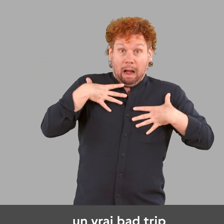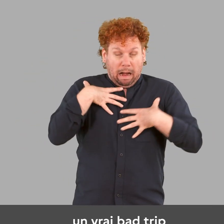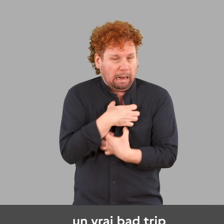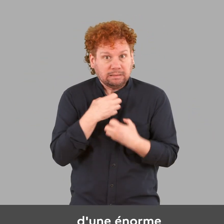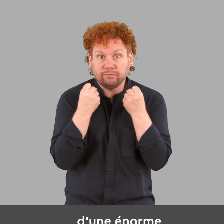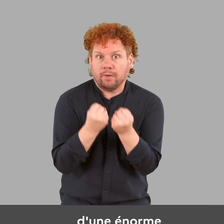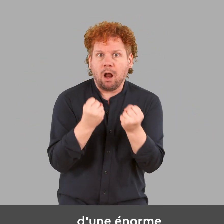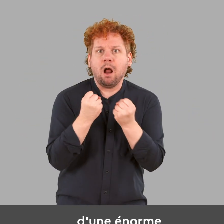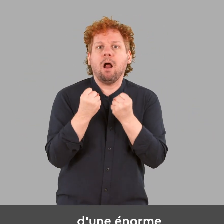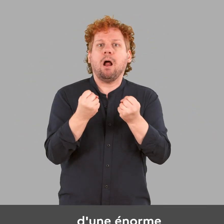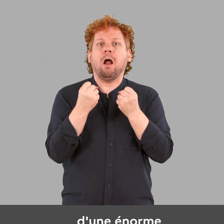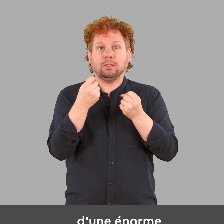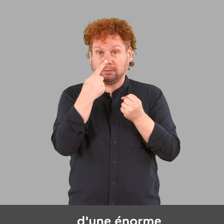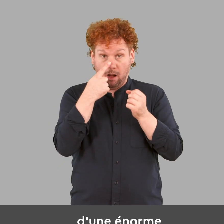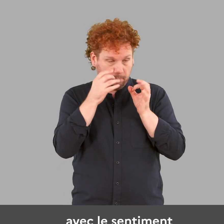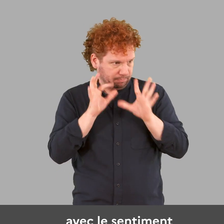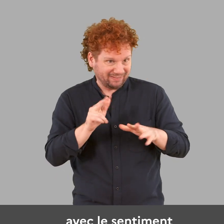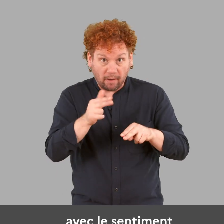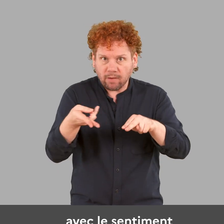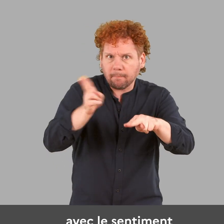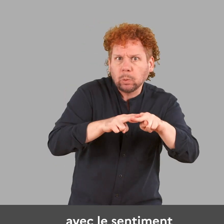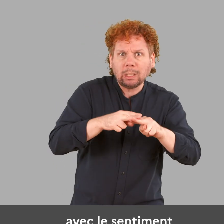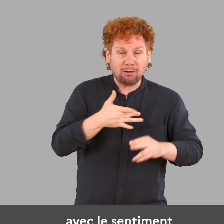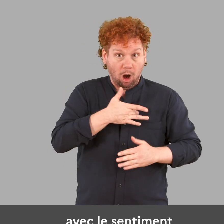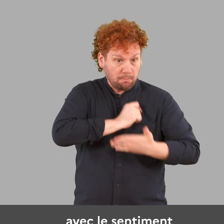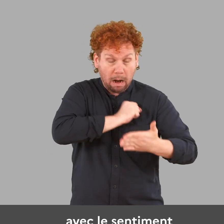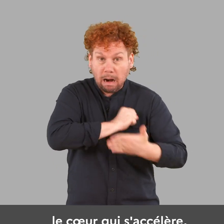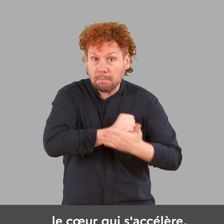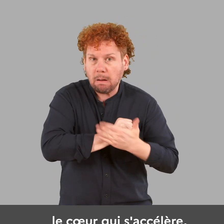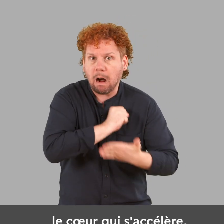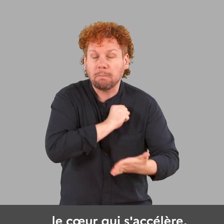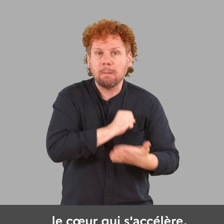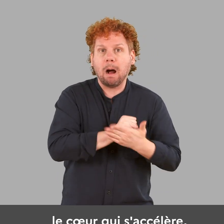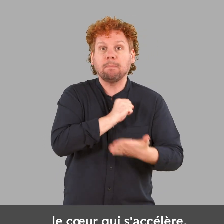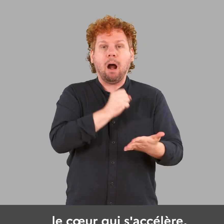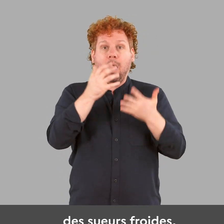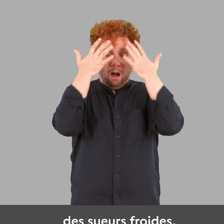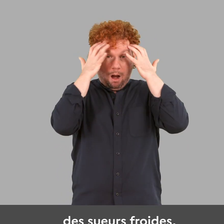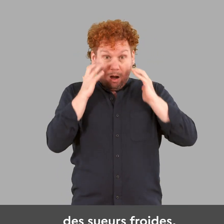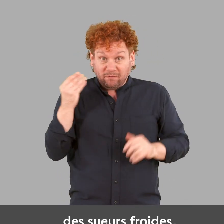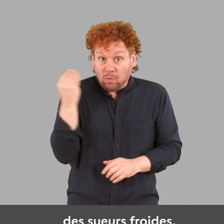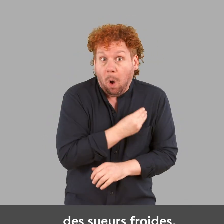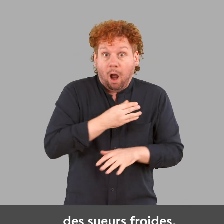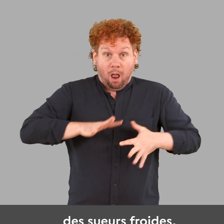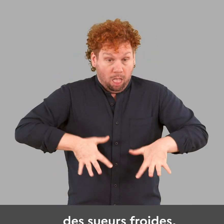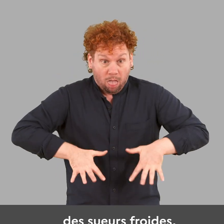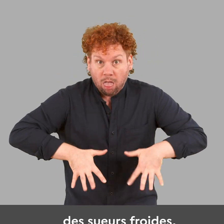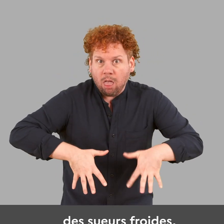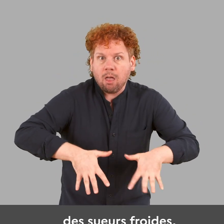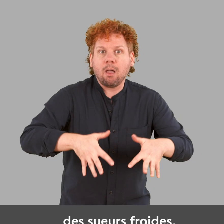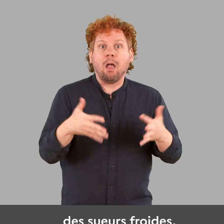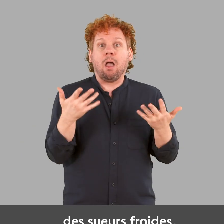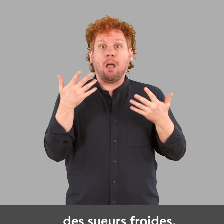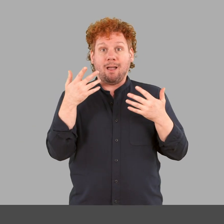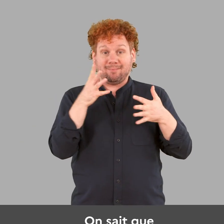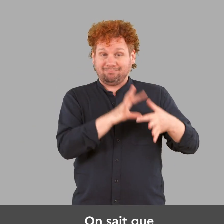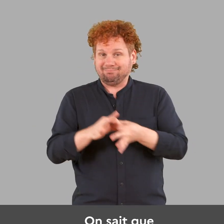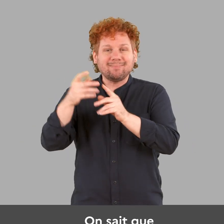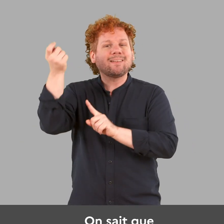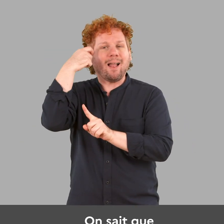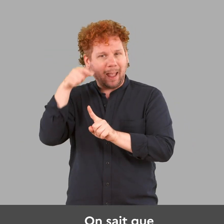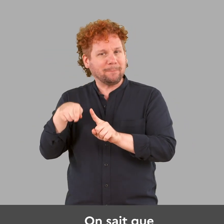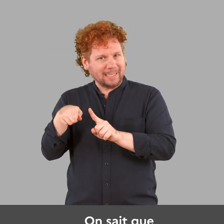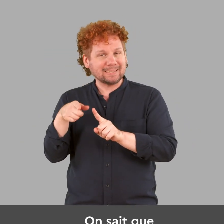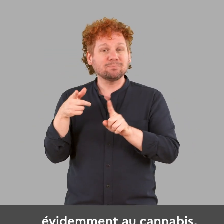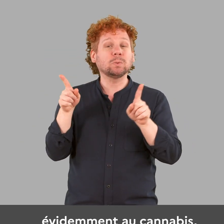va se compliquer d'une énorme crise d'angoisse, avec le sentiment qu'on va mourir, le cœur qui s'accélère, des sueurs froides, des tremblements. On sait